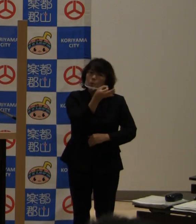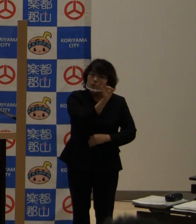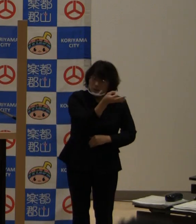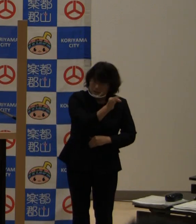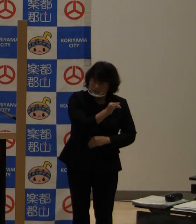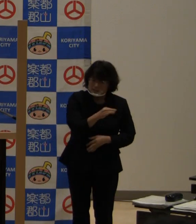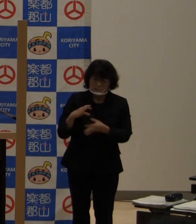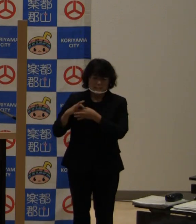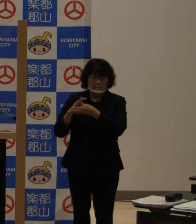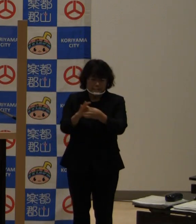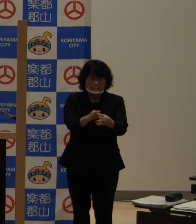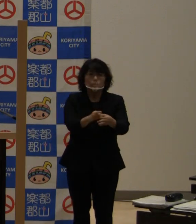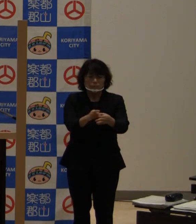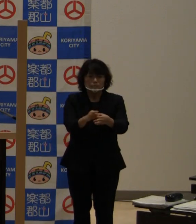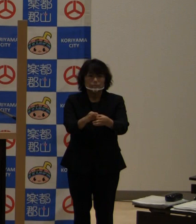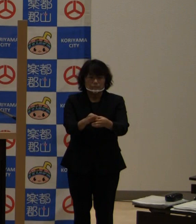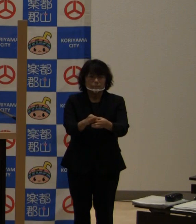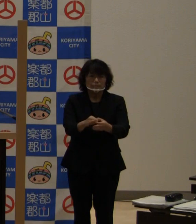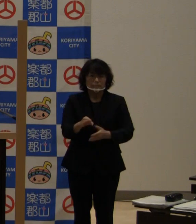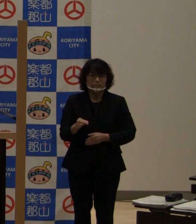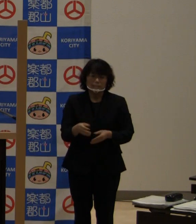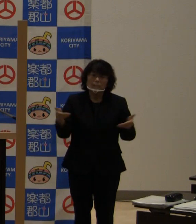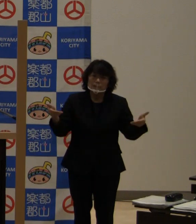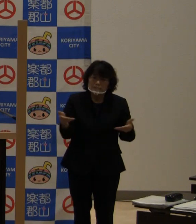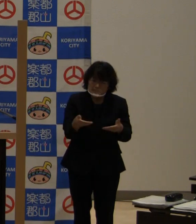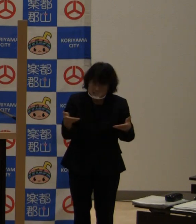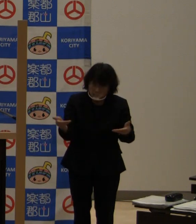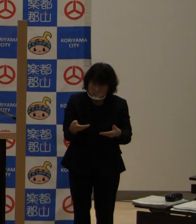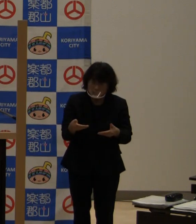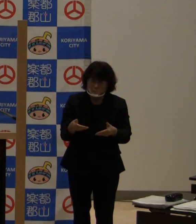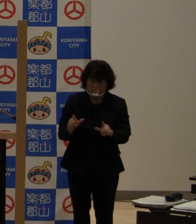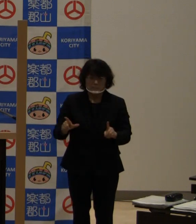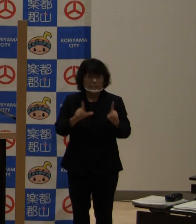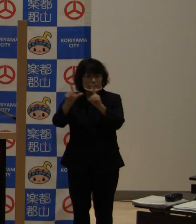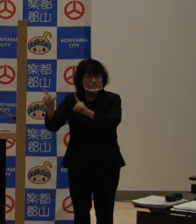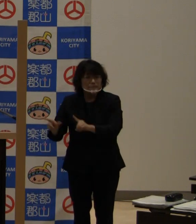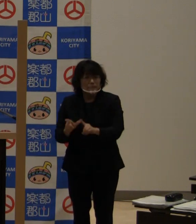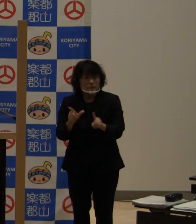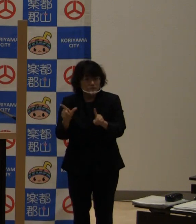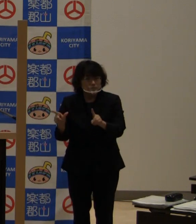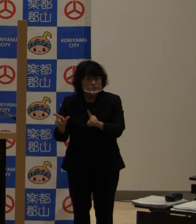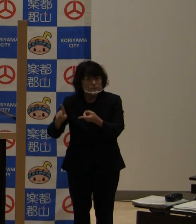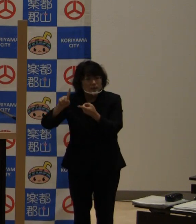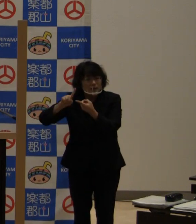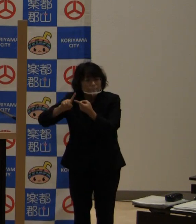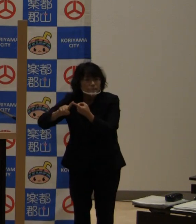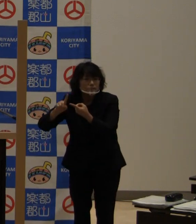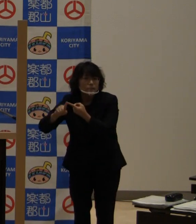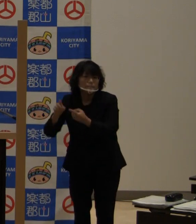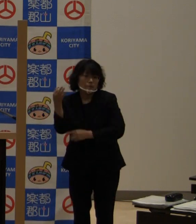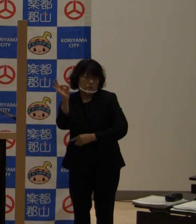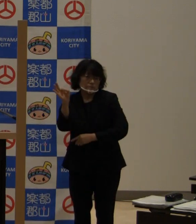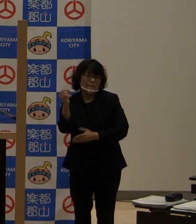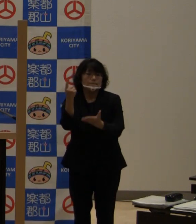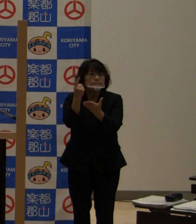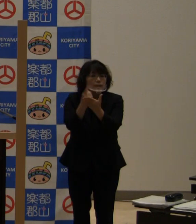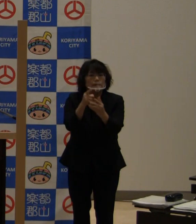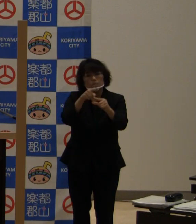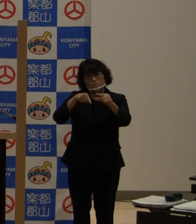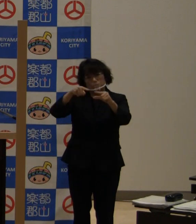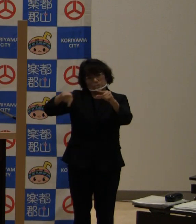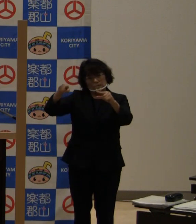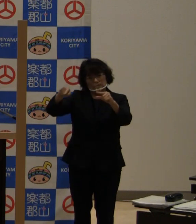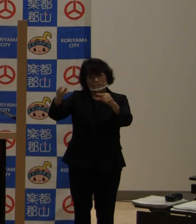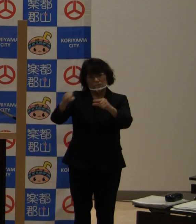び市民生活密着した事業を中心とした予算を骨格予算と称しております。